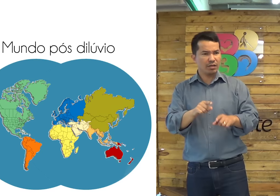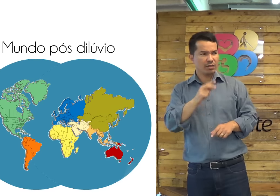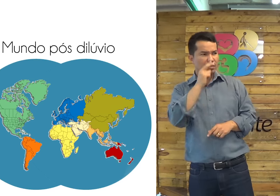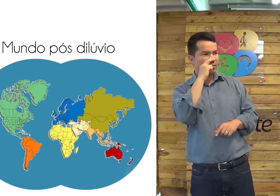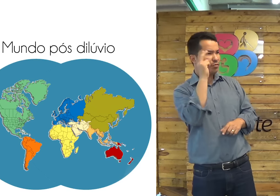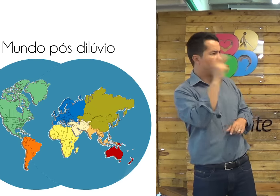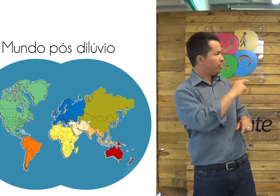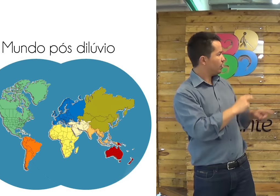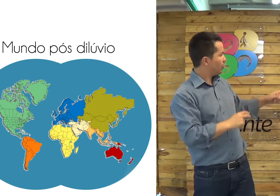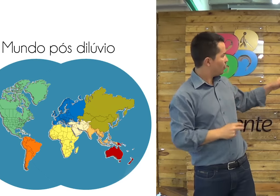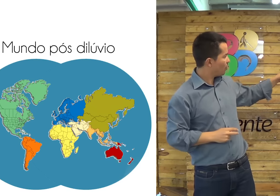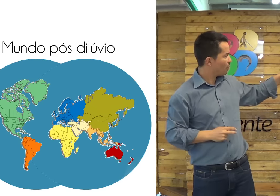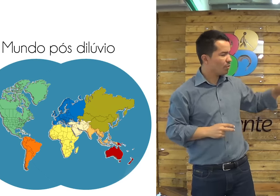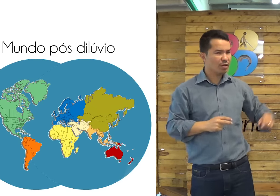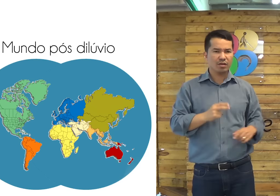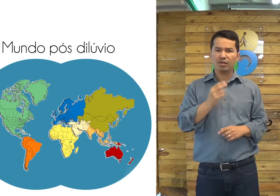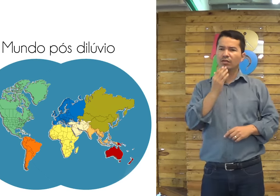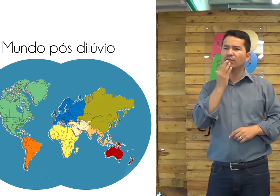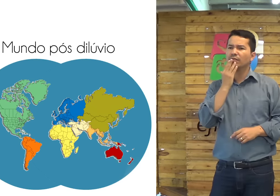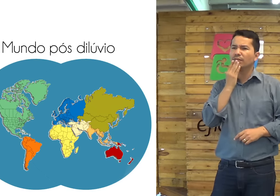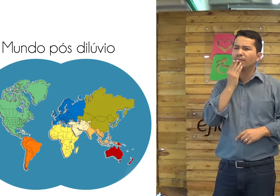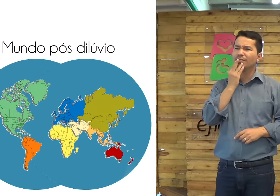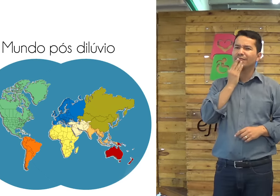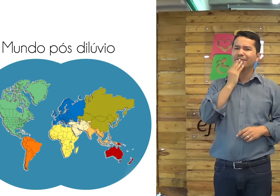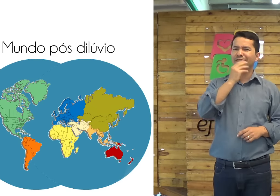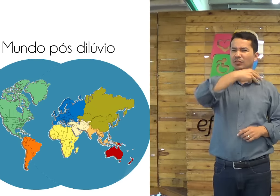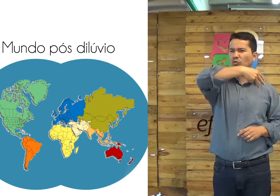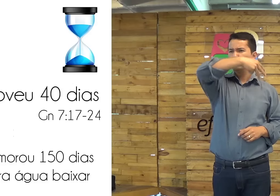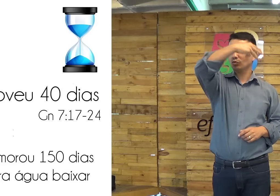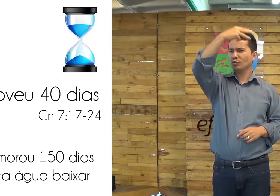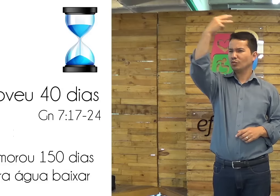lá também se viram ali né o